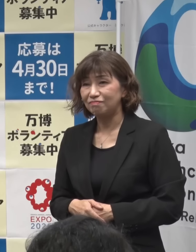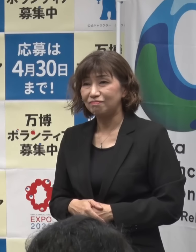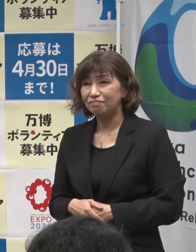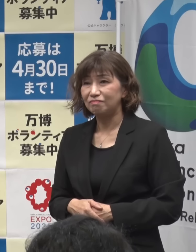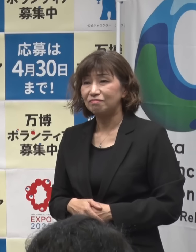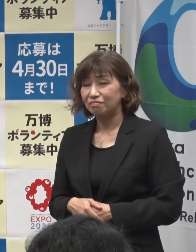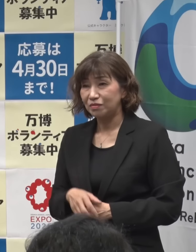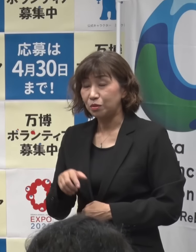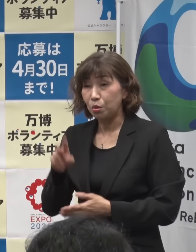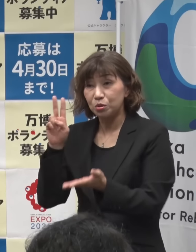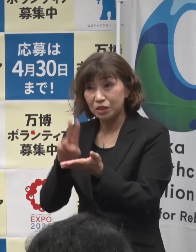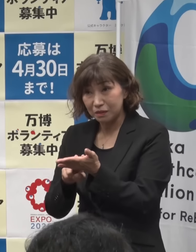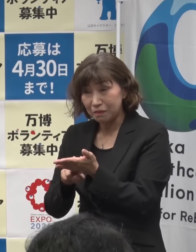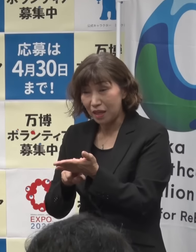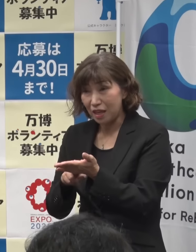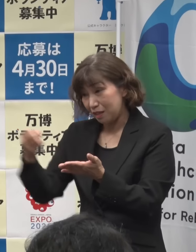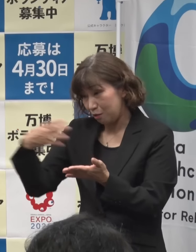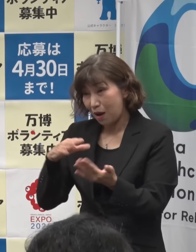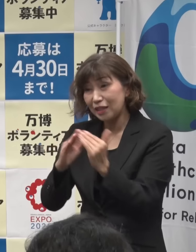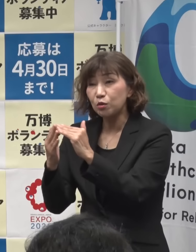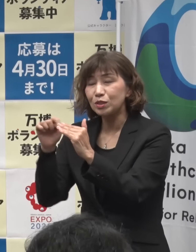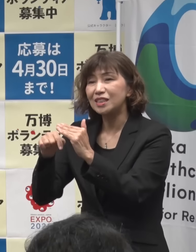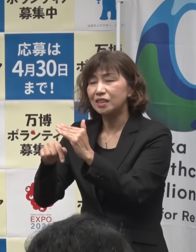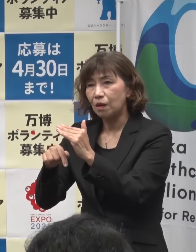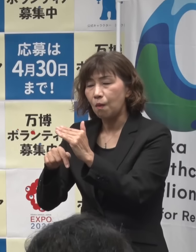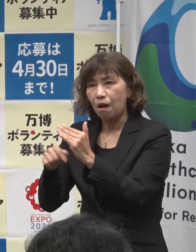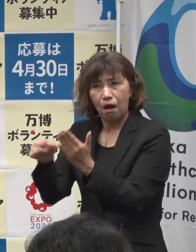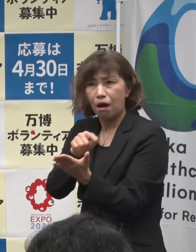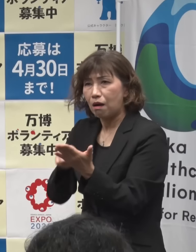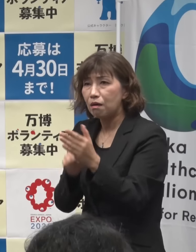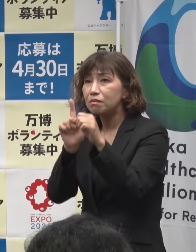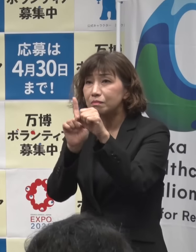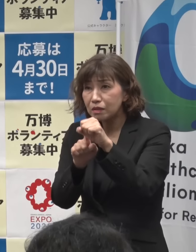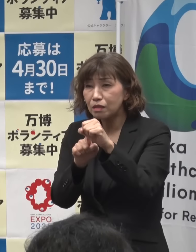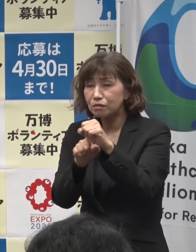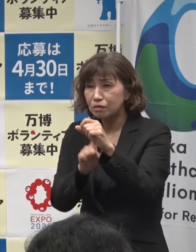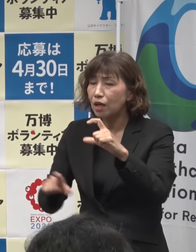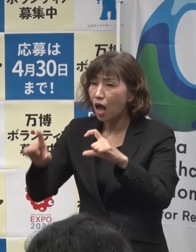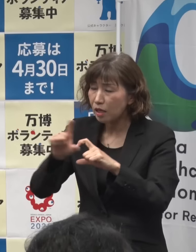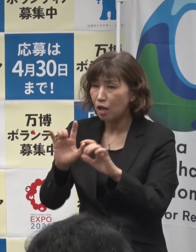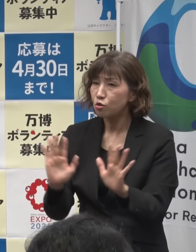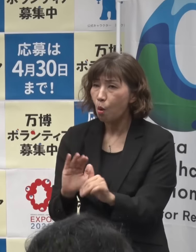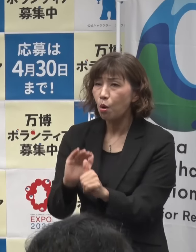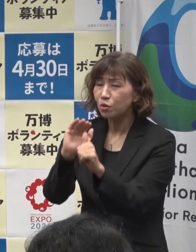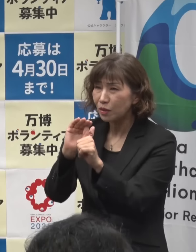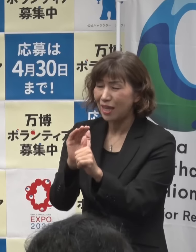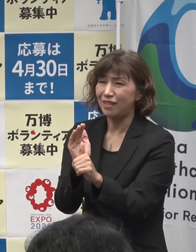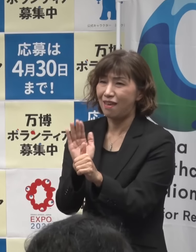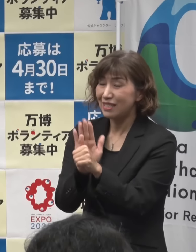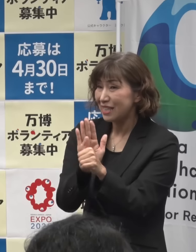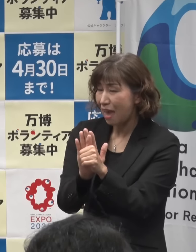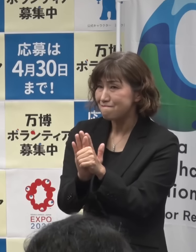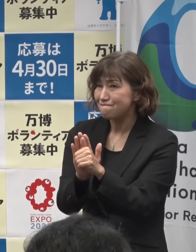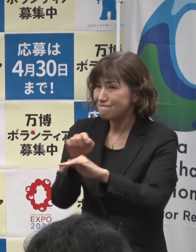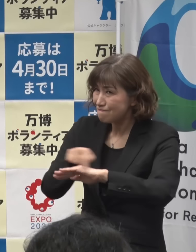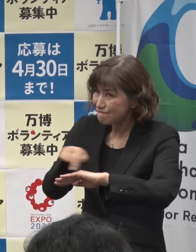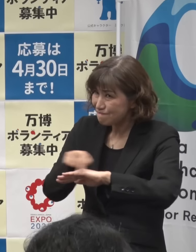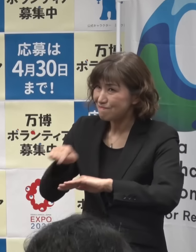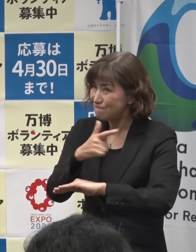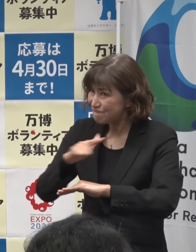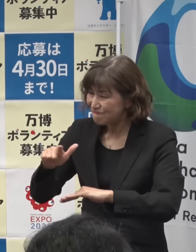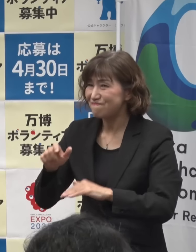ぞれの指定された都市は、まあ、そこから脱却を目指してさらなるあの子育て施策支援策等を、まあ、実際にあ